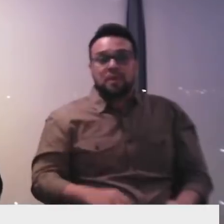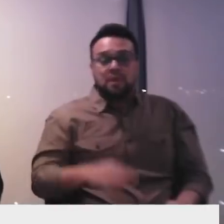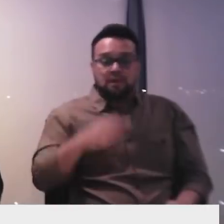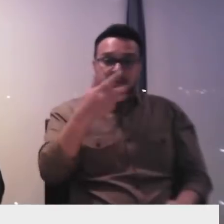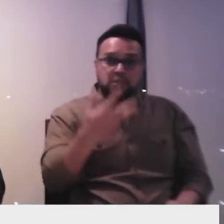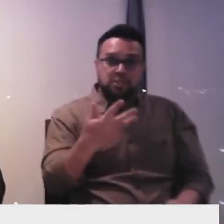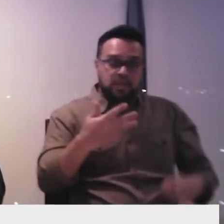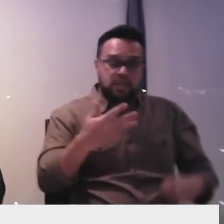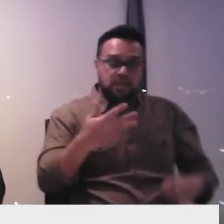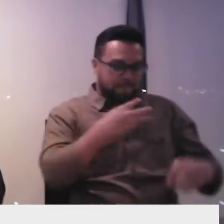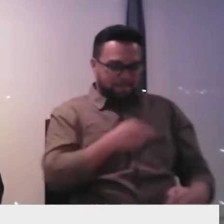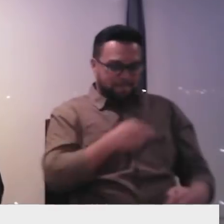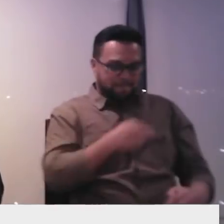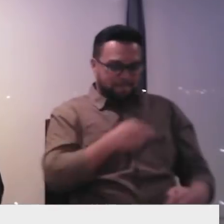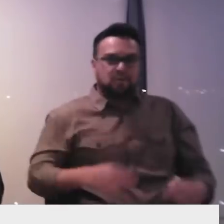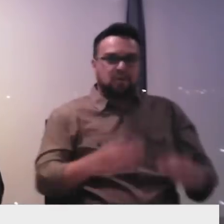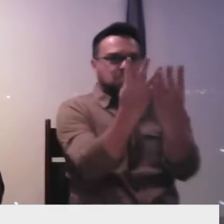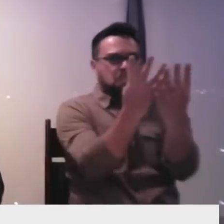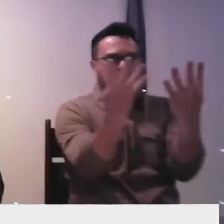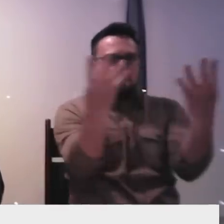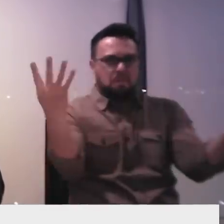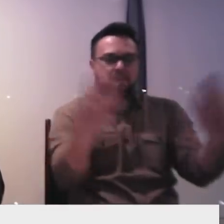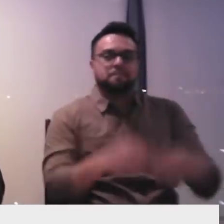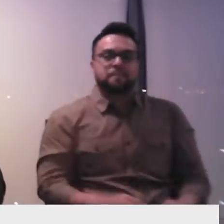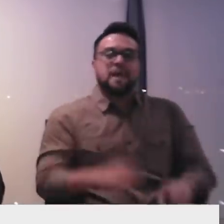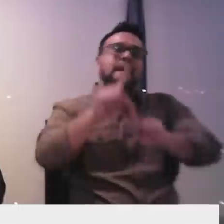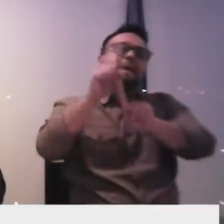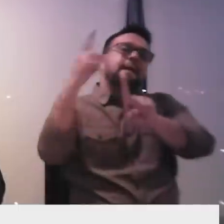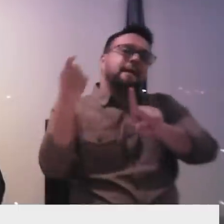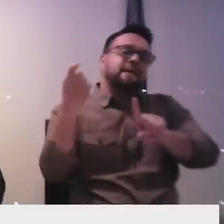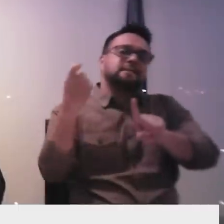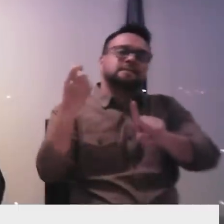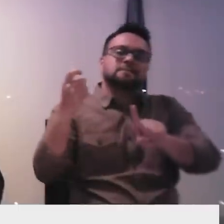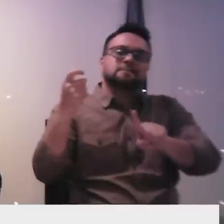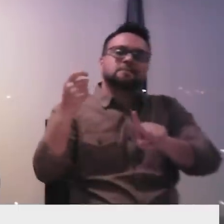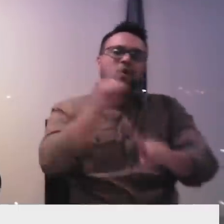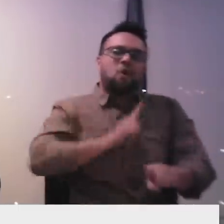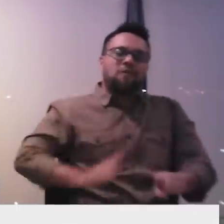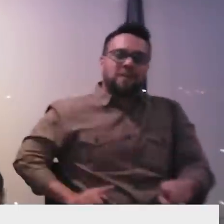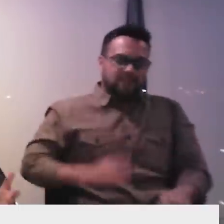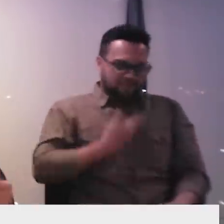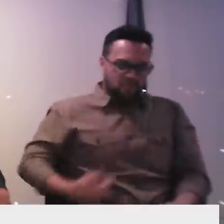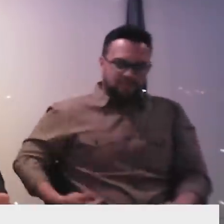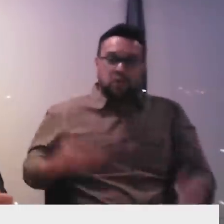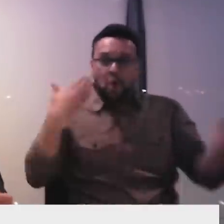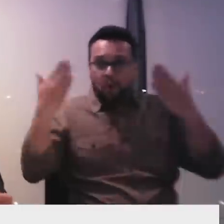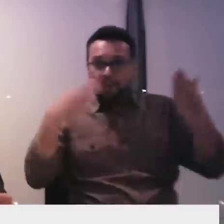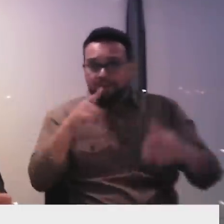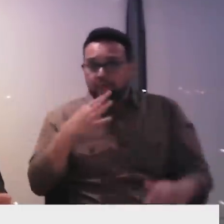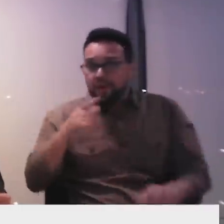23 ministros, bota na coluna. Pegue governos anteriores e bote os ministros de governos anteriores. Faça uma